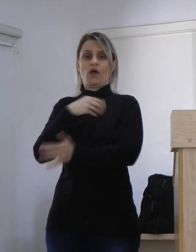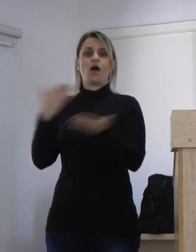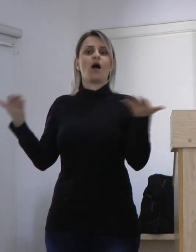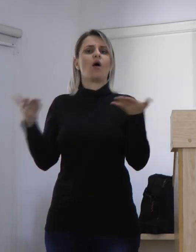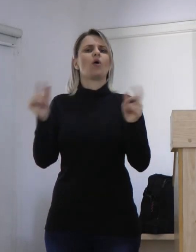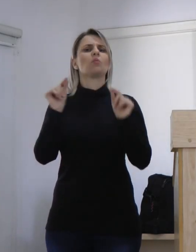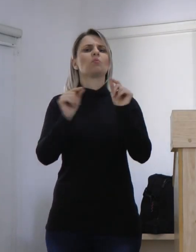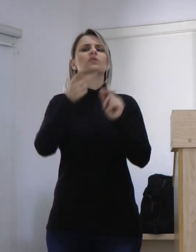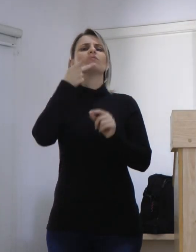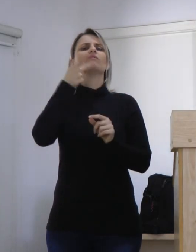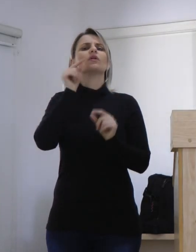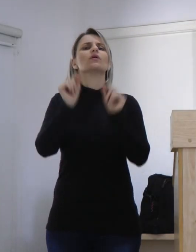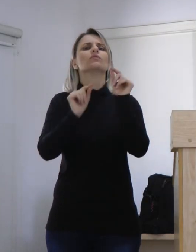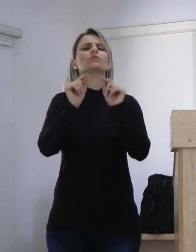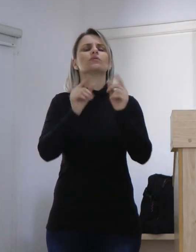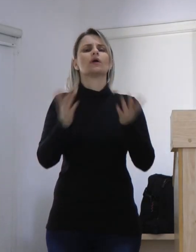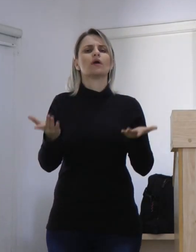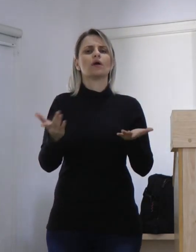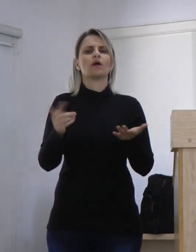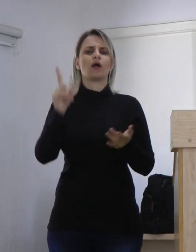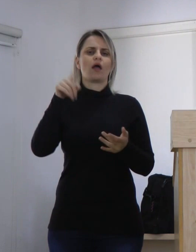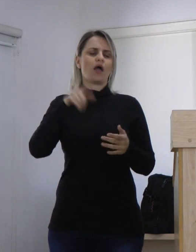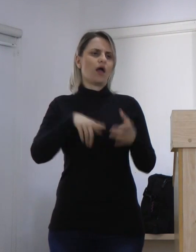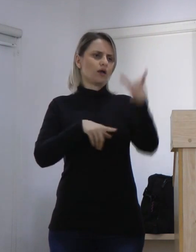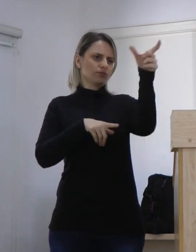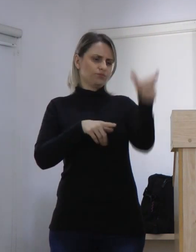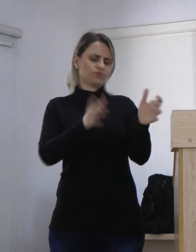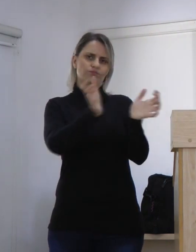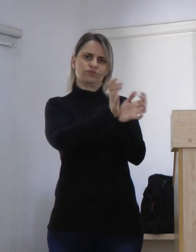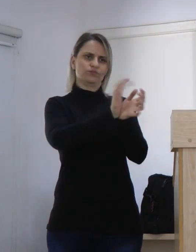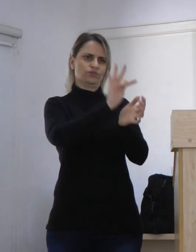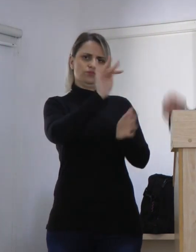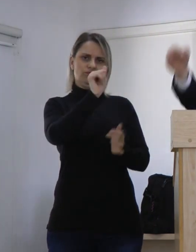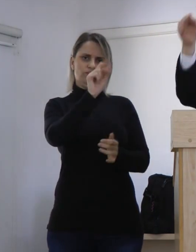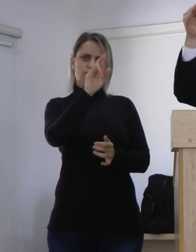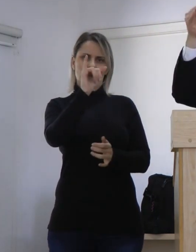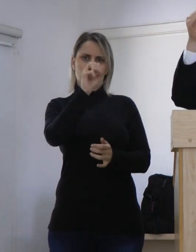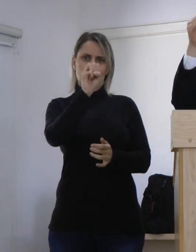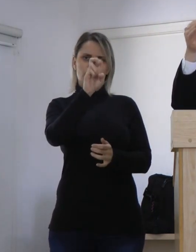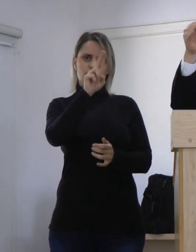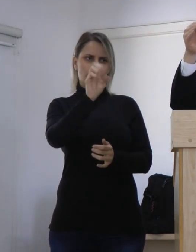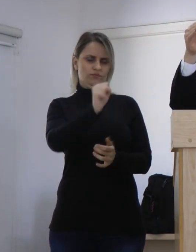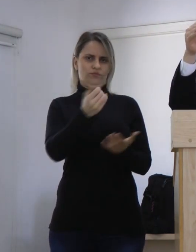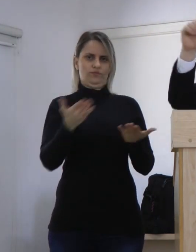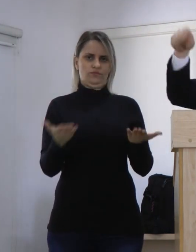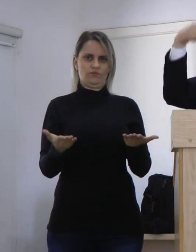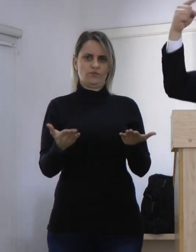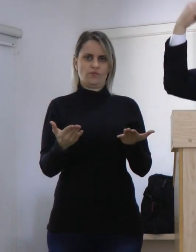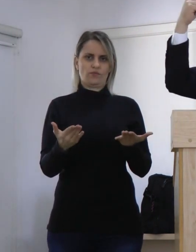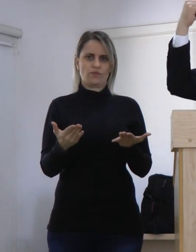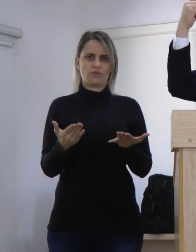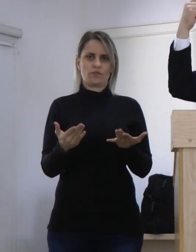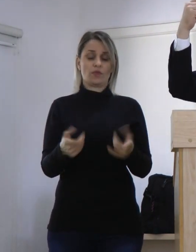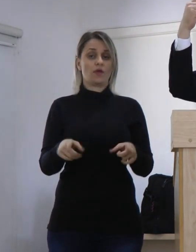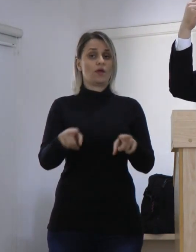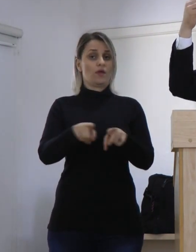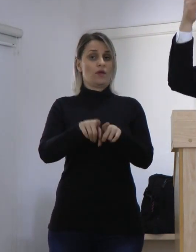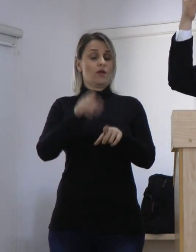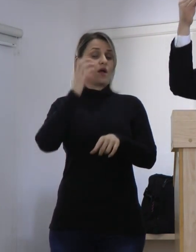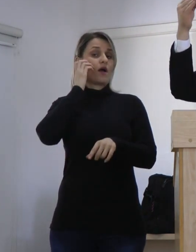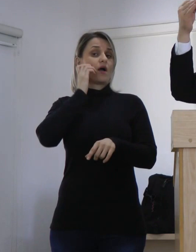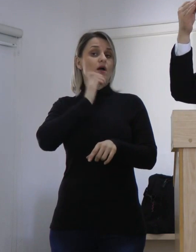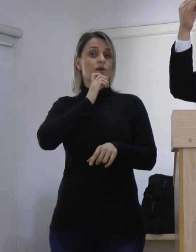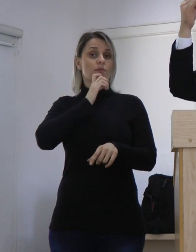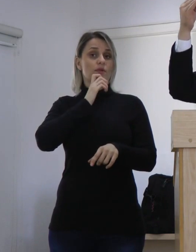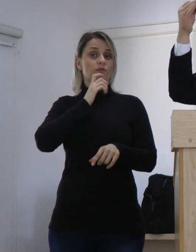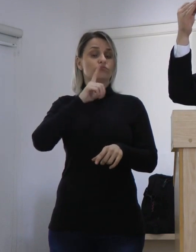quem? Muito provavelmente com o fariseu, com o doutor da lei. E foi Allan Kardec, o maior intérprete do